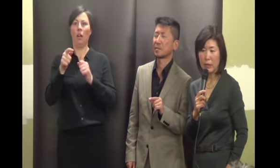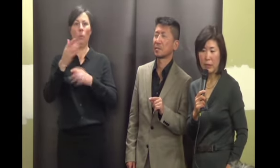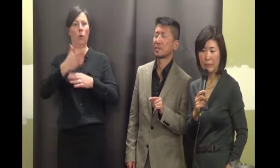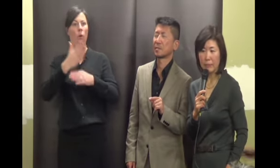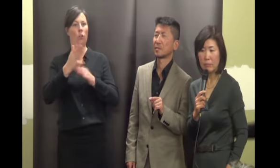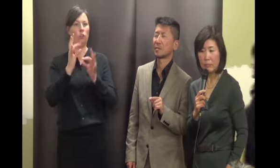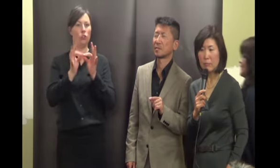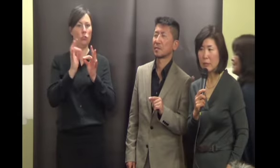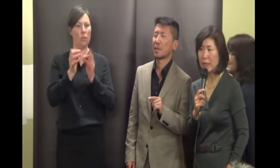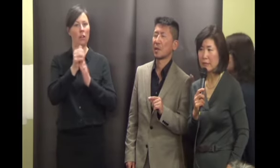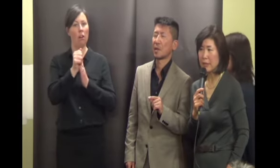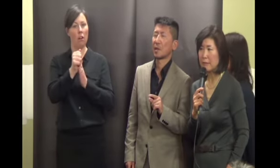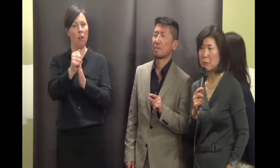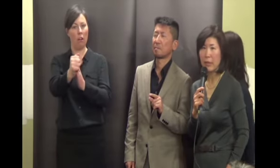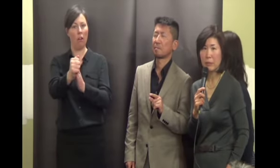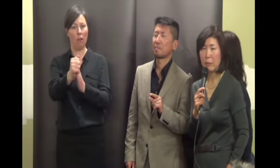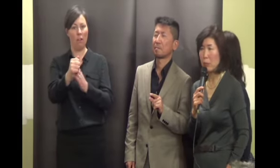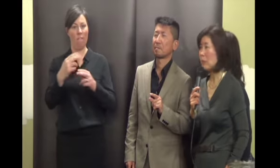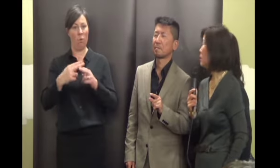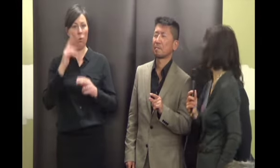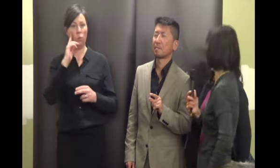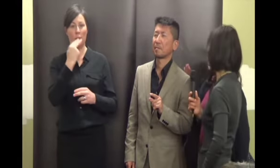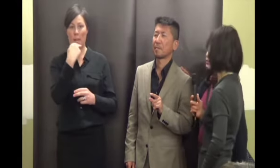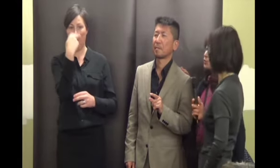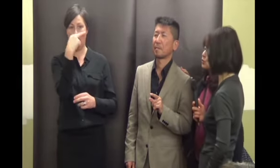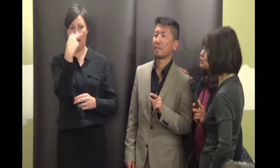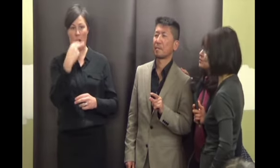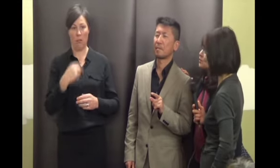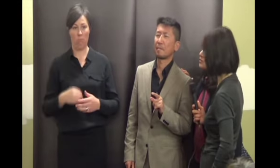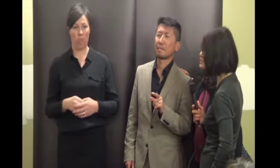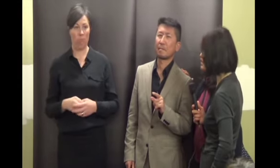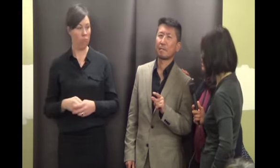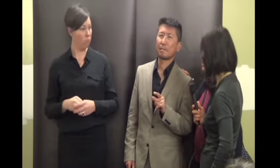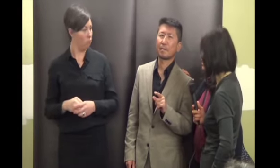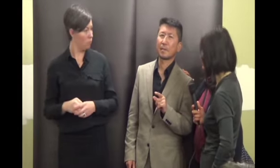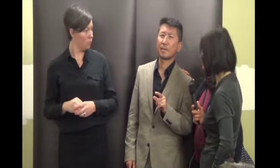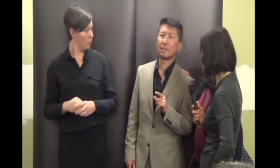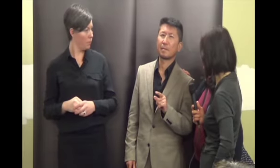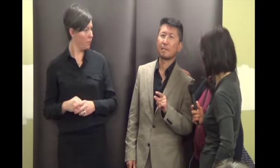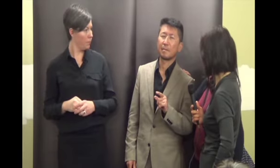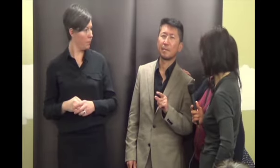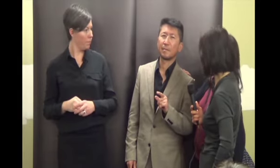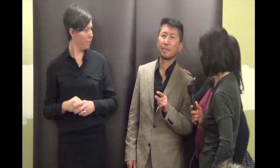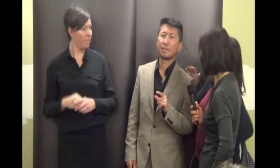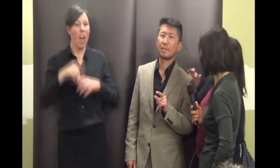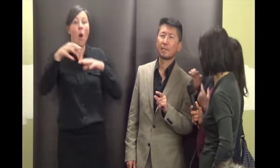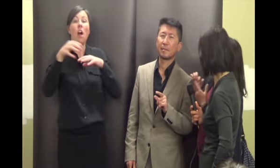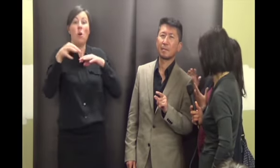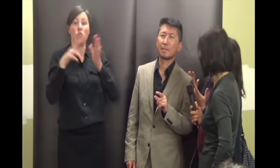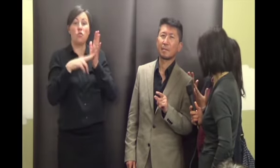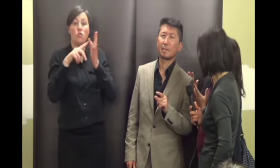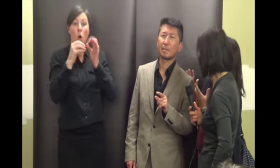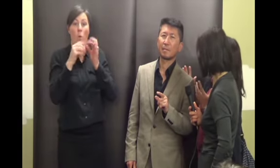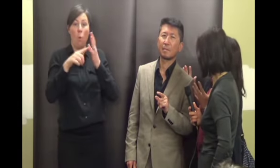for deaf blind people. 手話通訳士だから、手話通訳